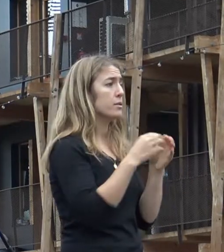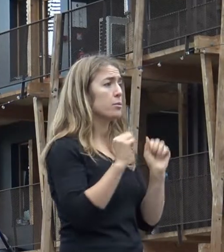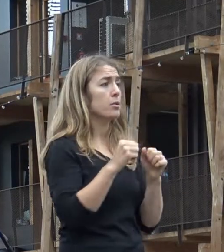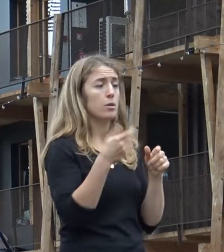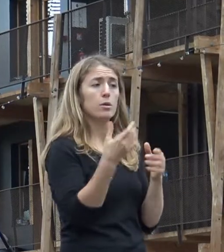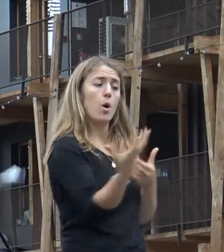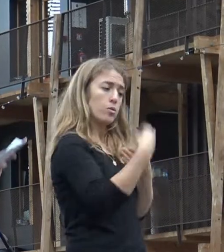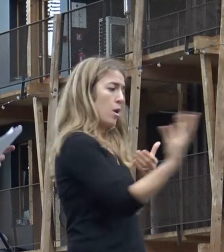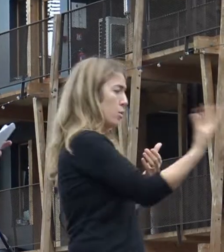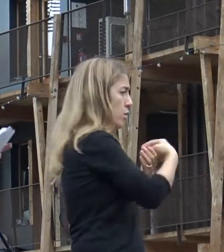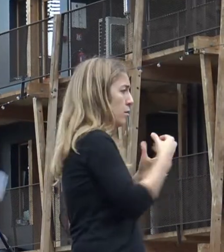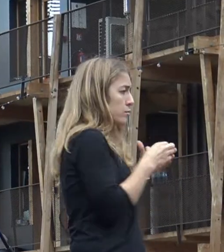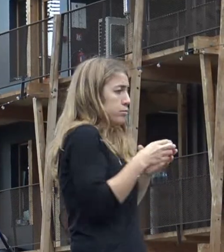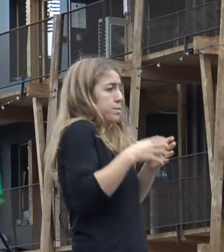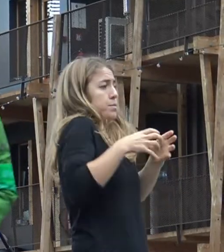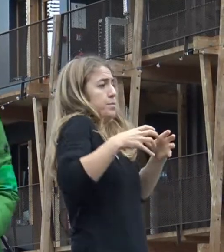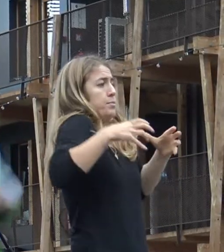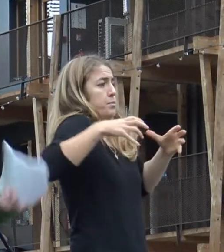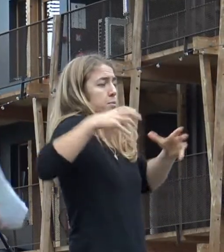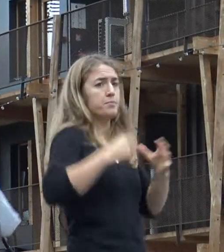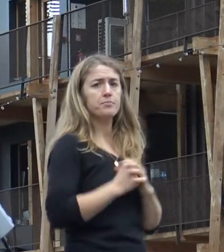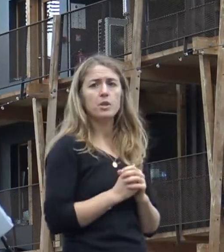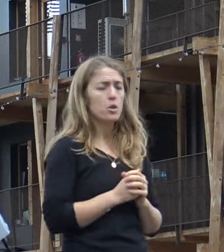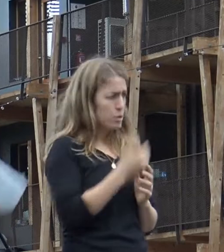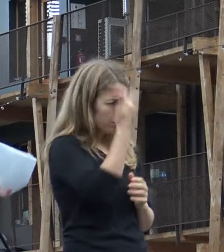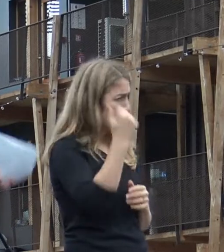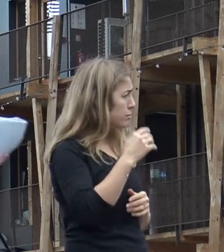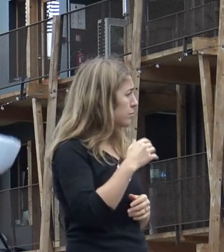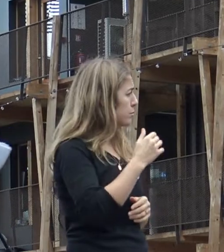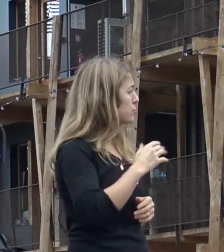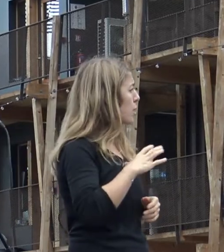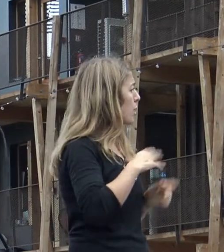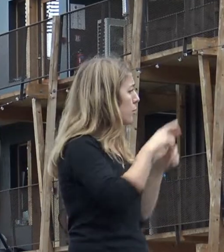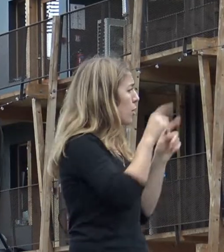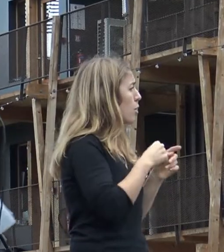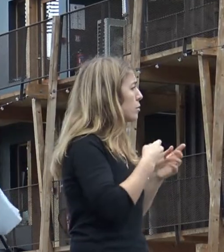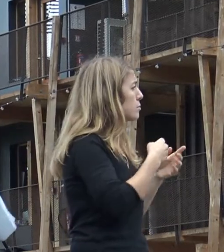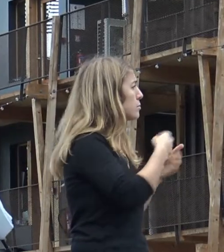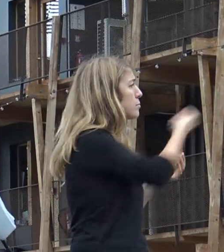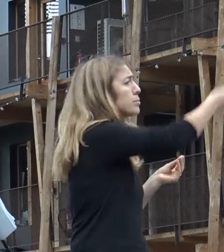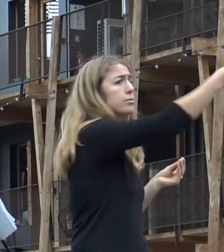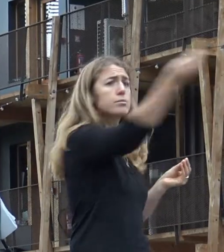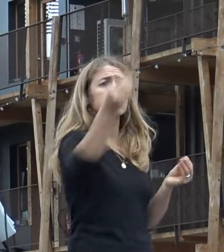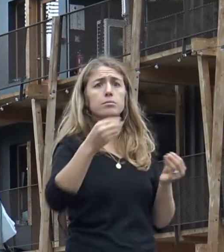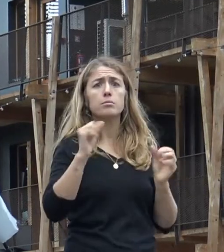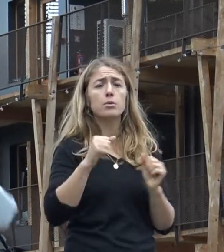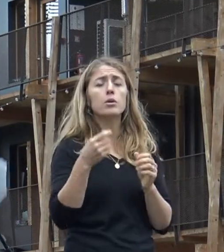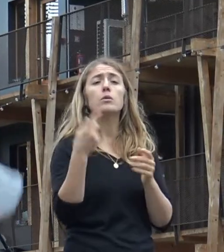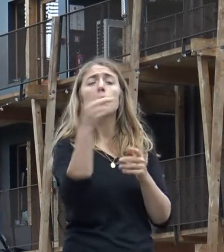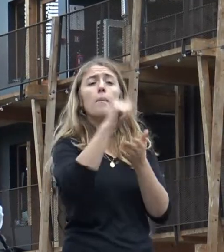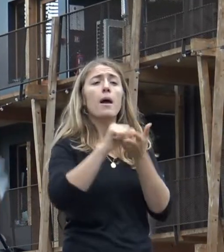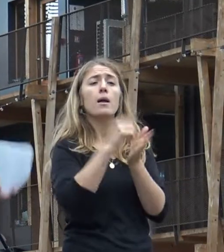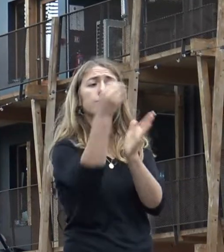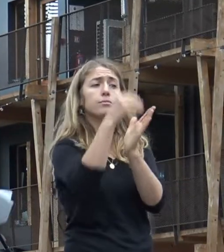nous rejoindre, d'y participer. Alors je ne sais pas s'il y a une feuille qui circule, mais la dernière fois, il y avait ça. Pour pouvoir noter les mails des gens qui auraient